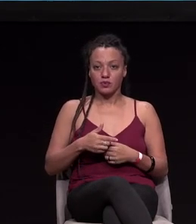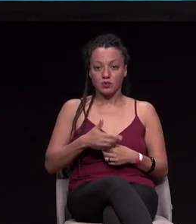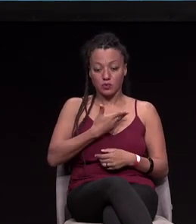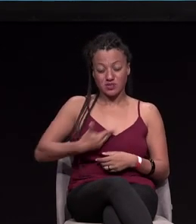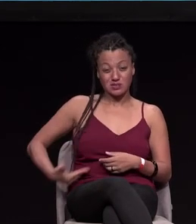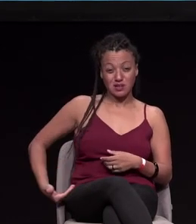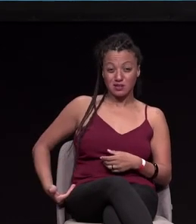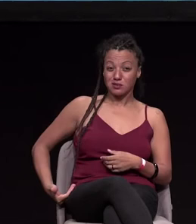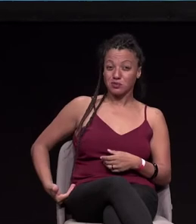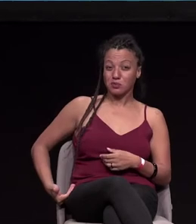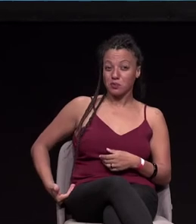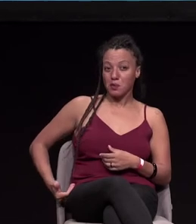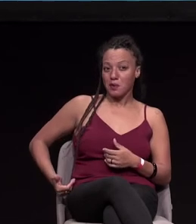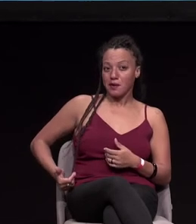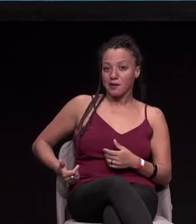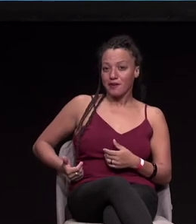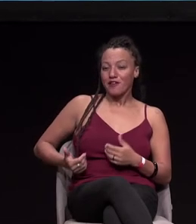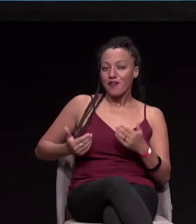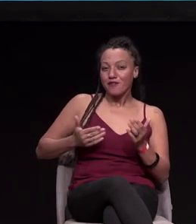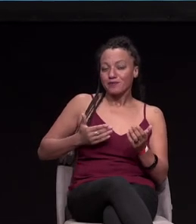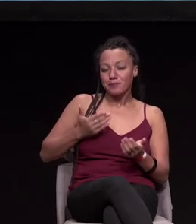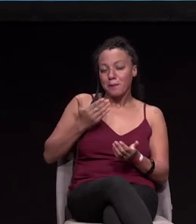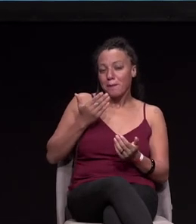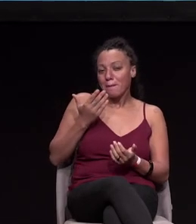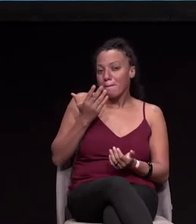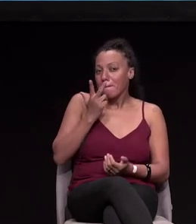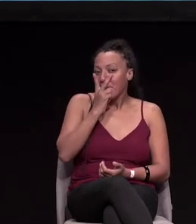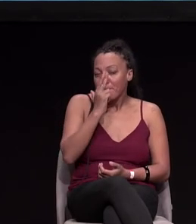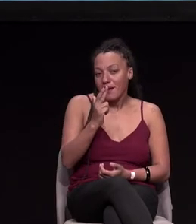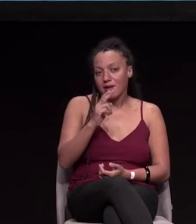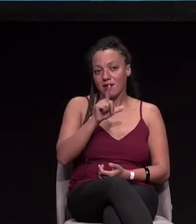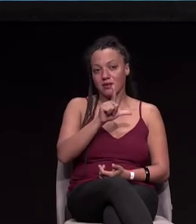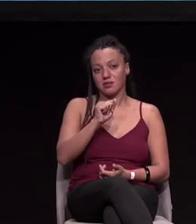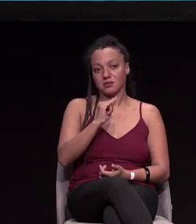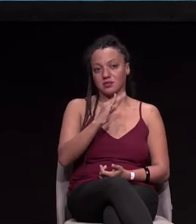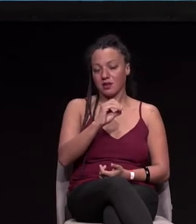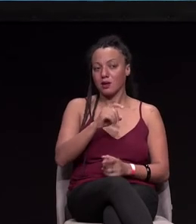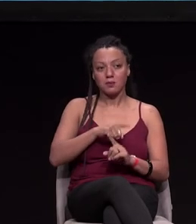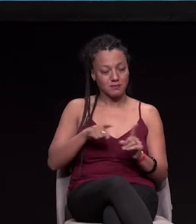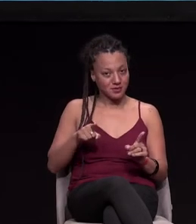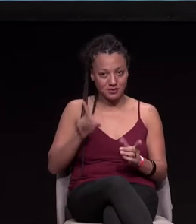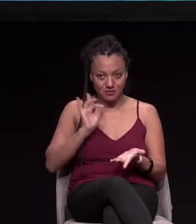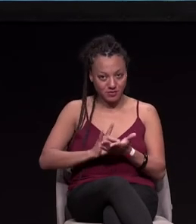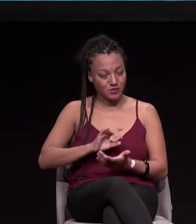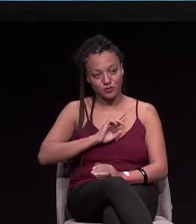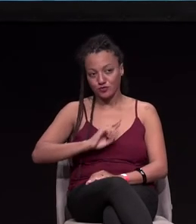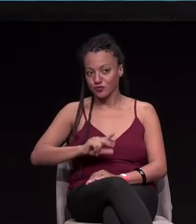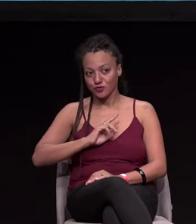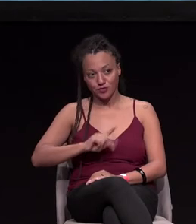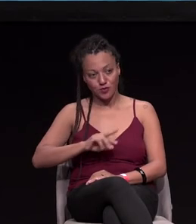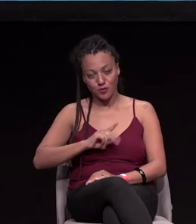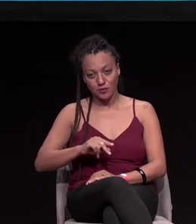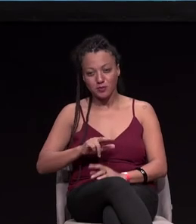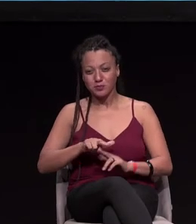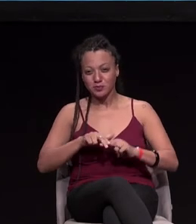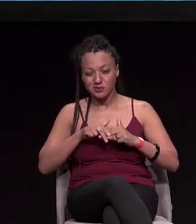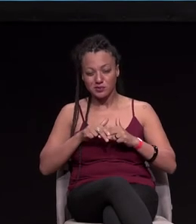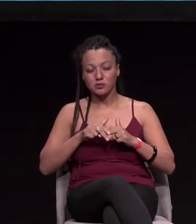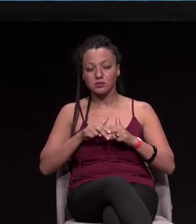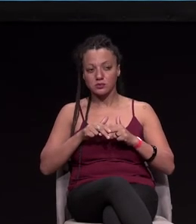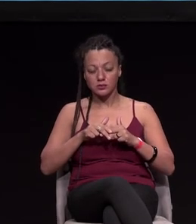laico mas não é tão longo assim né então isso daí é acaba trazendo uma complexidade